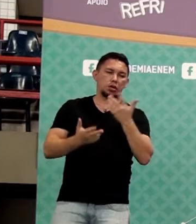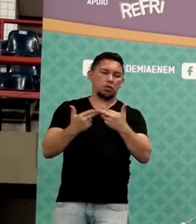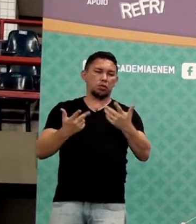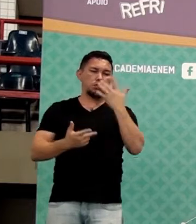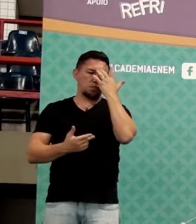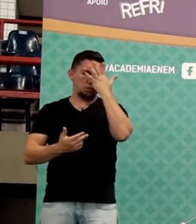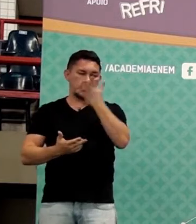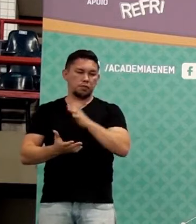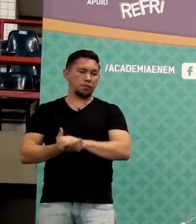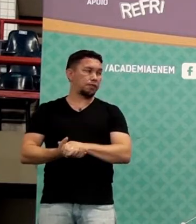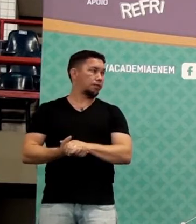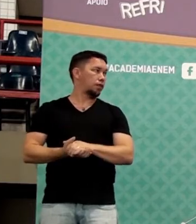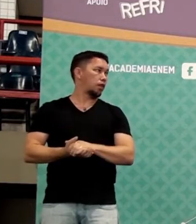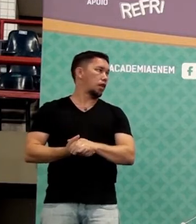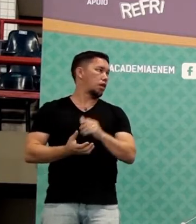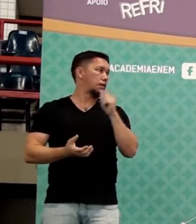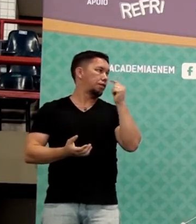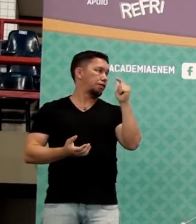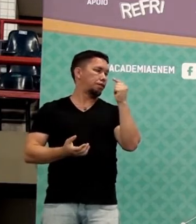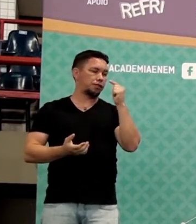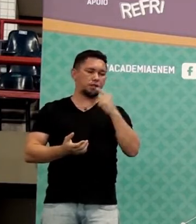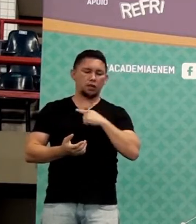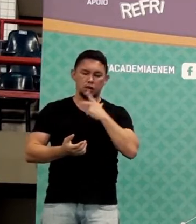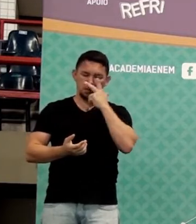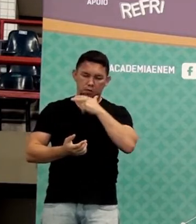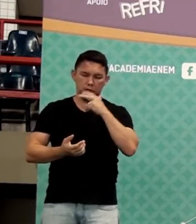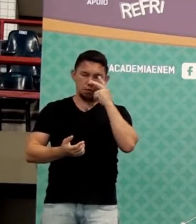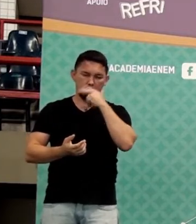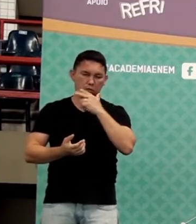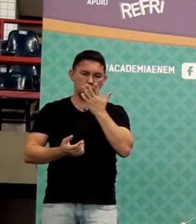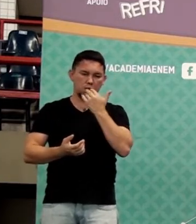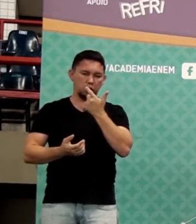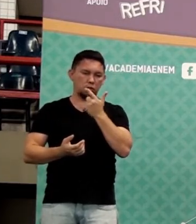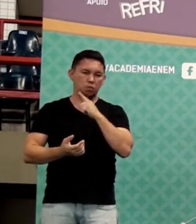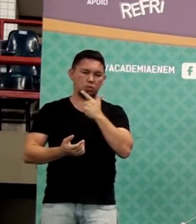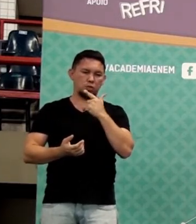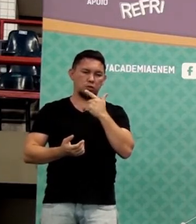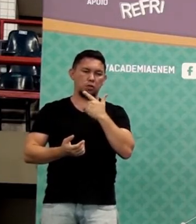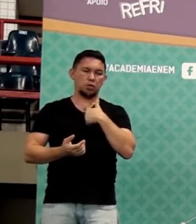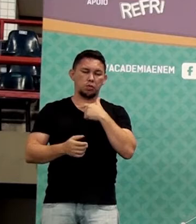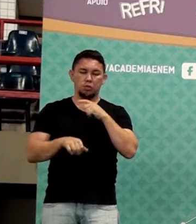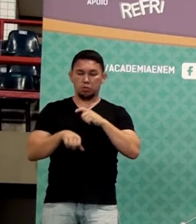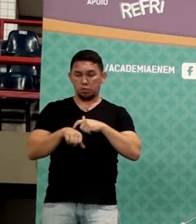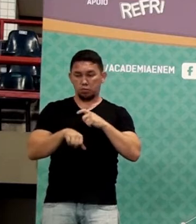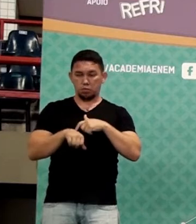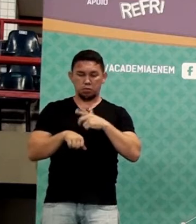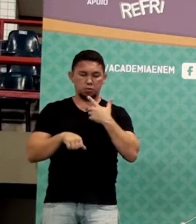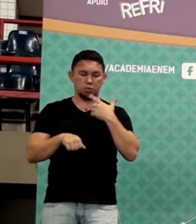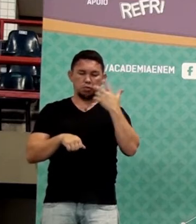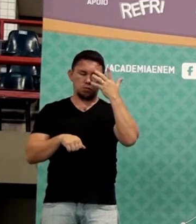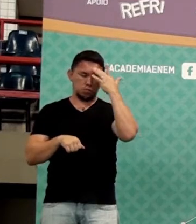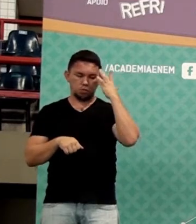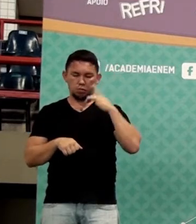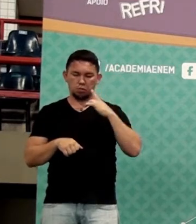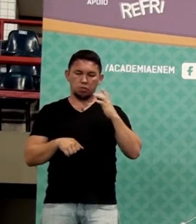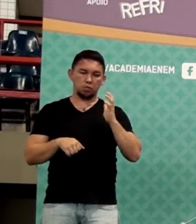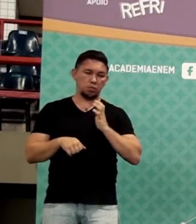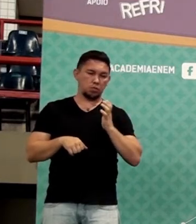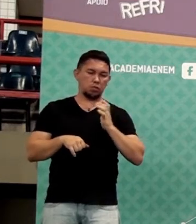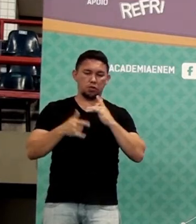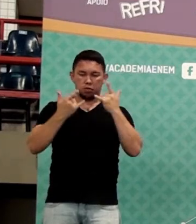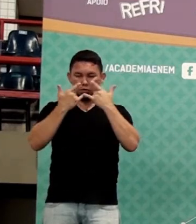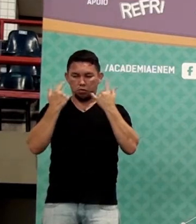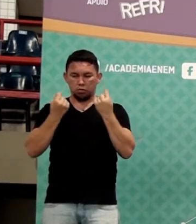fáceis. Ele já não tinha que fazer os mesmos exercícios para comer. A partir do momento que o homem foi enricando, foi ficando